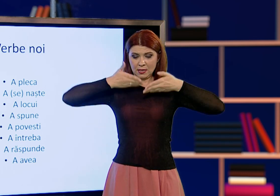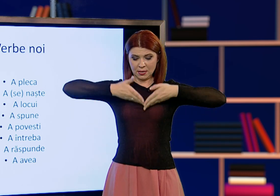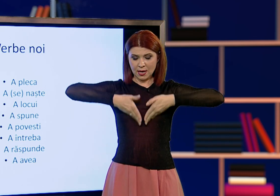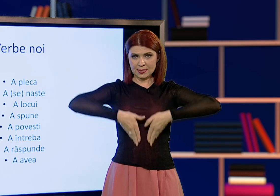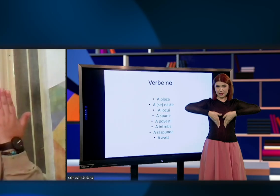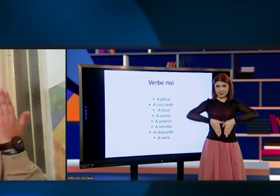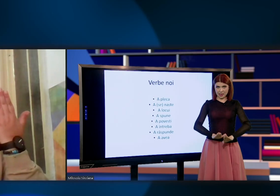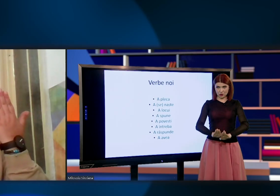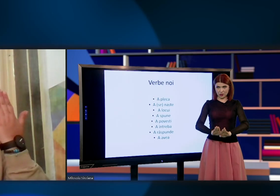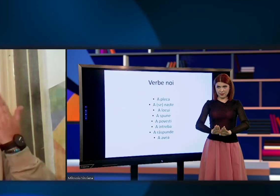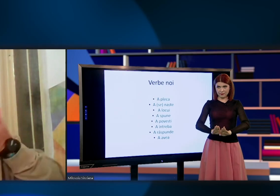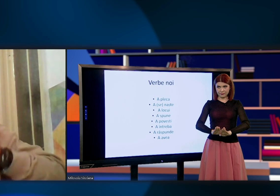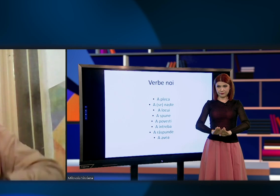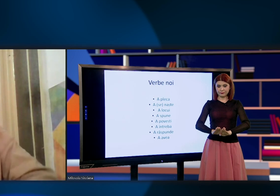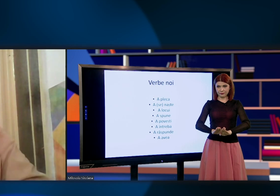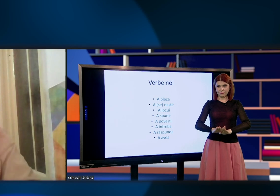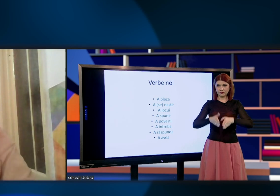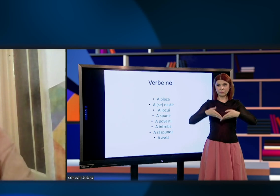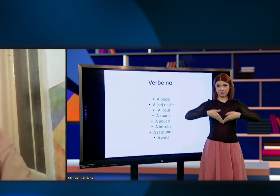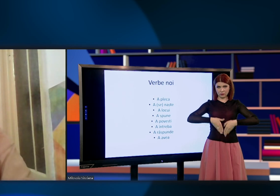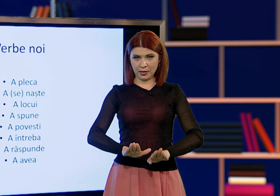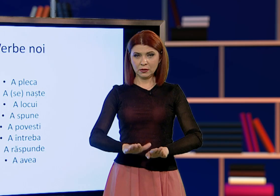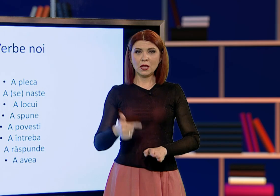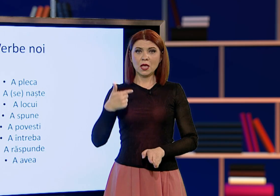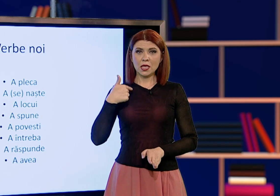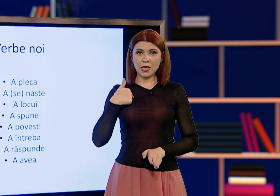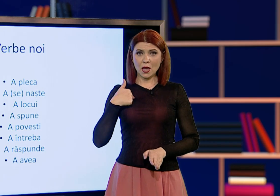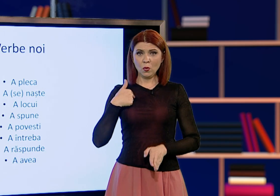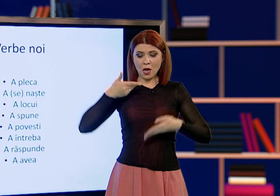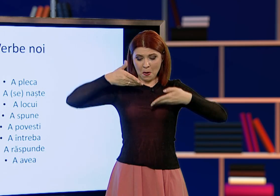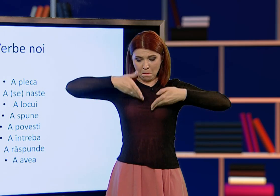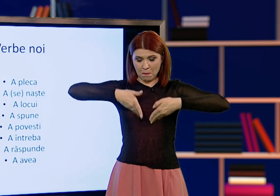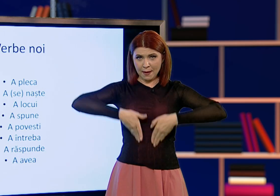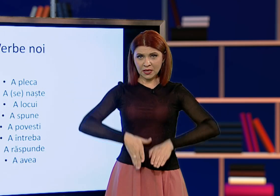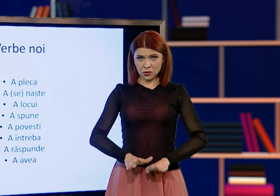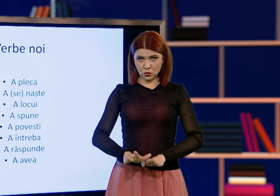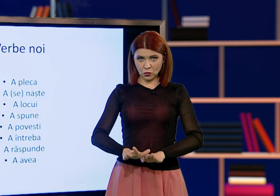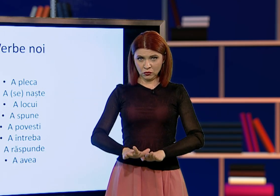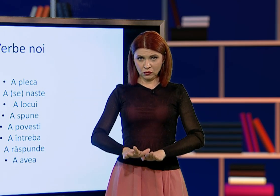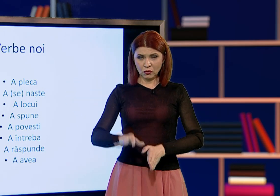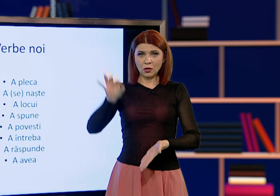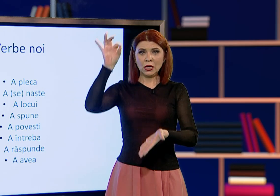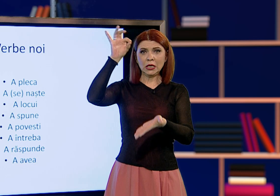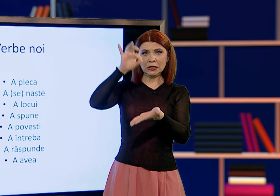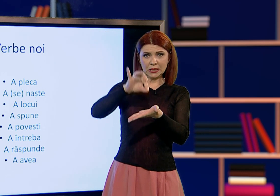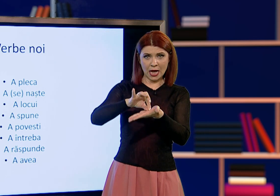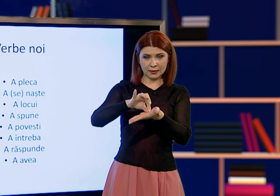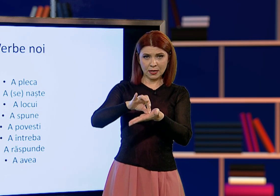a se naște eu m am născut în data